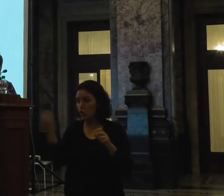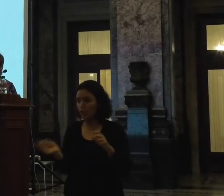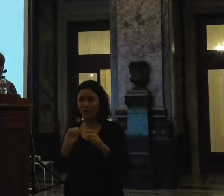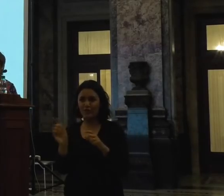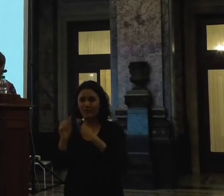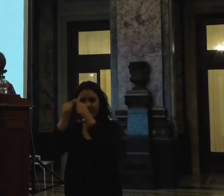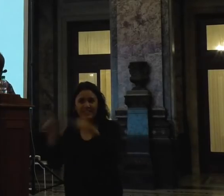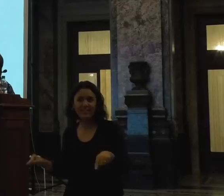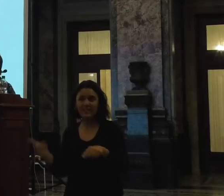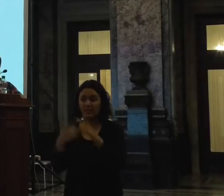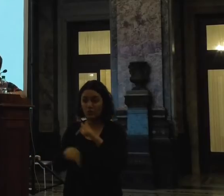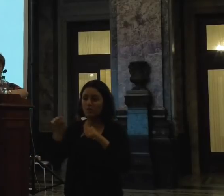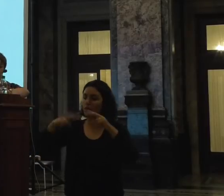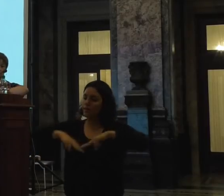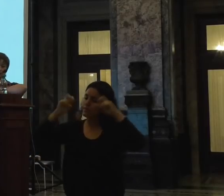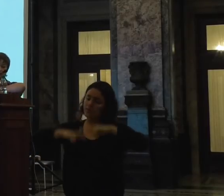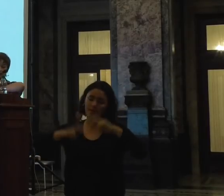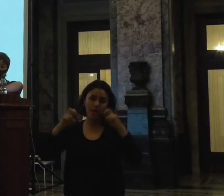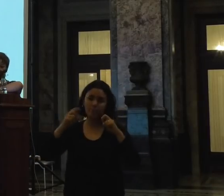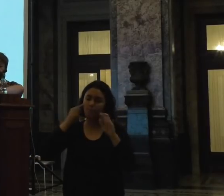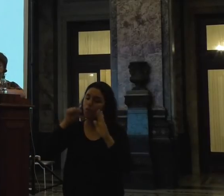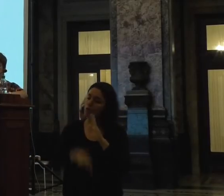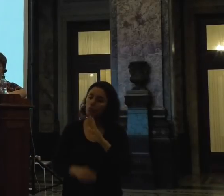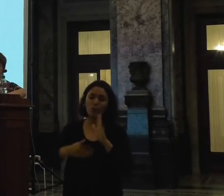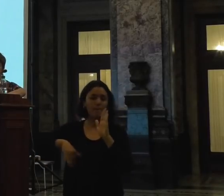desglosar cuidadosamente